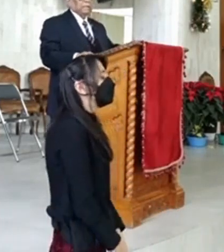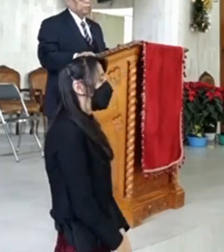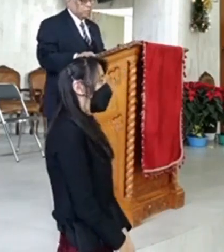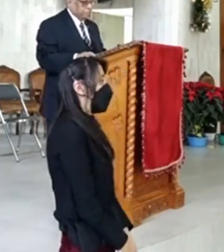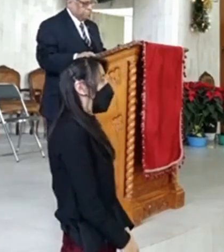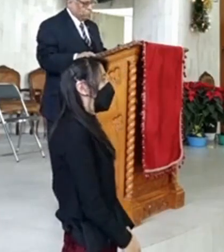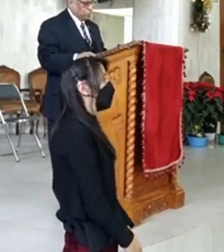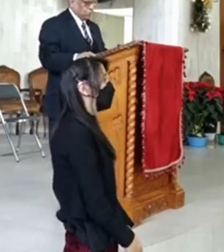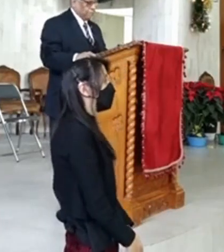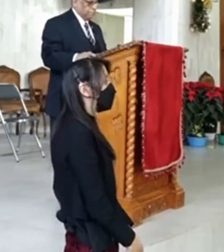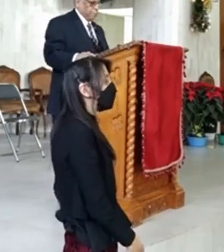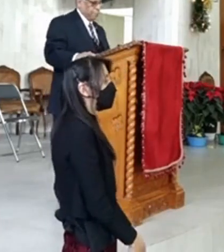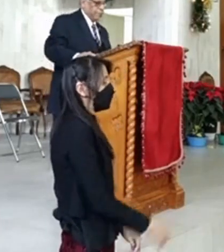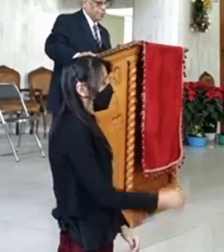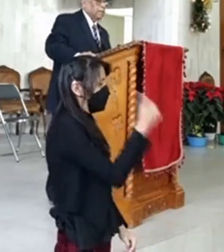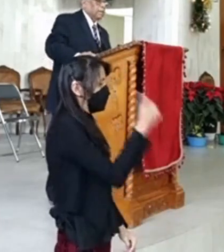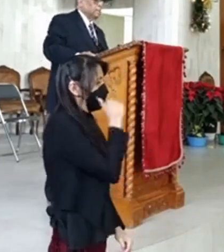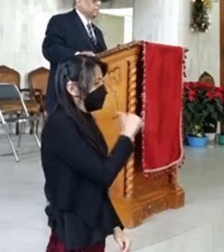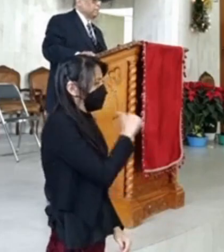Siempre ha habido tiempos